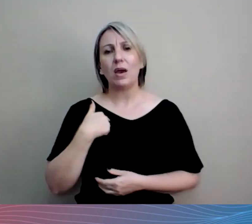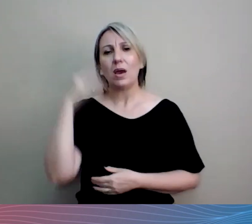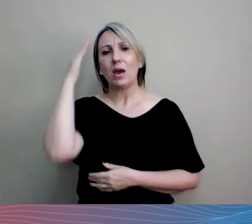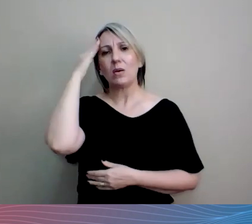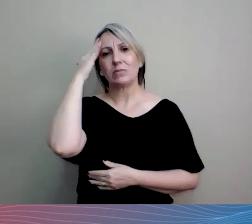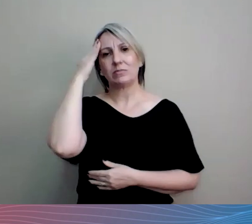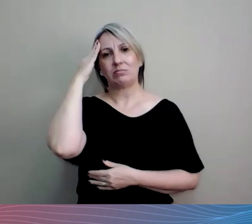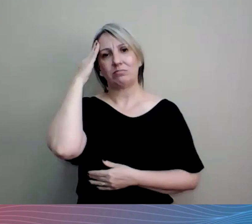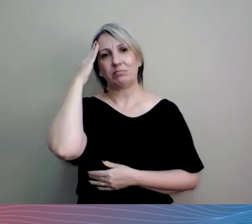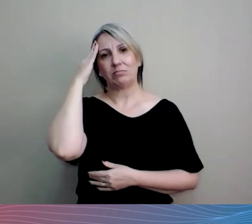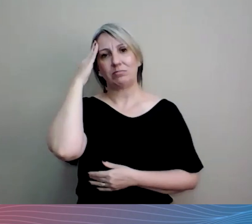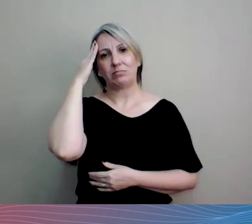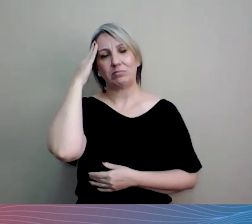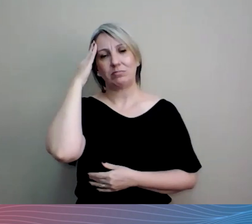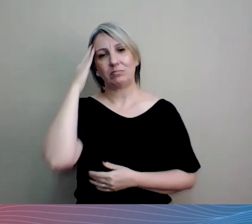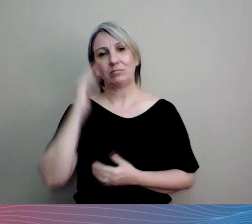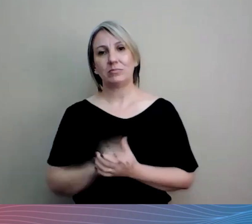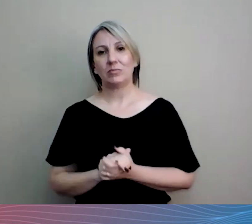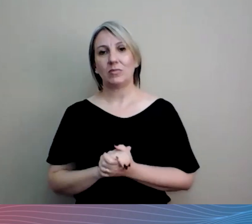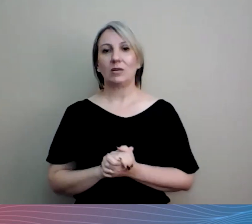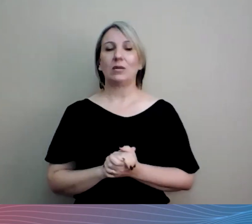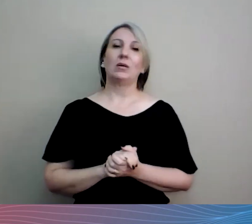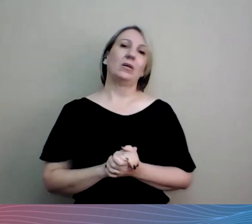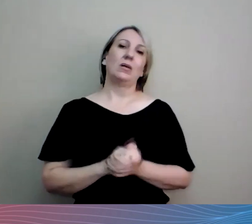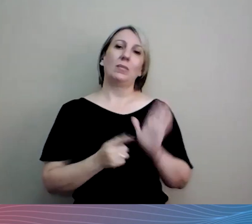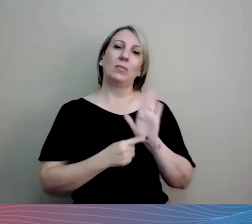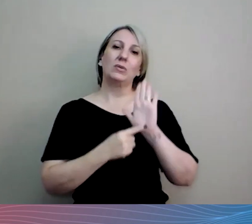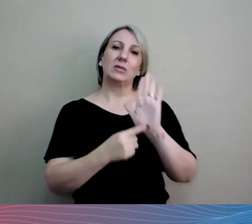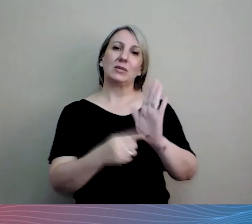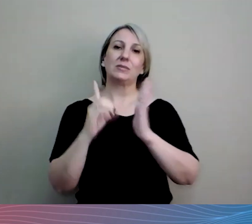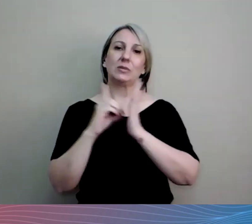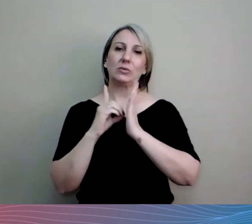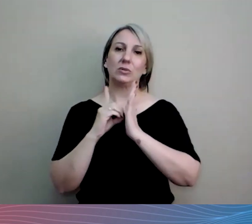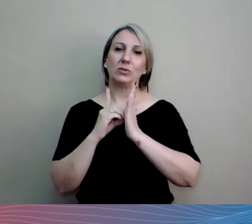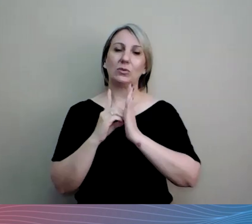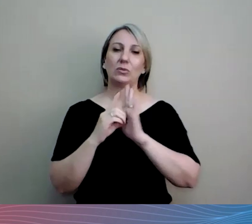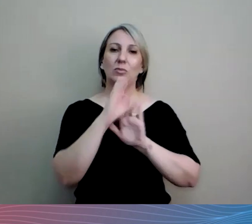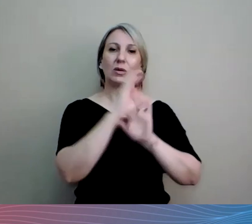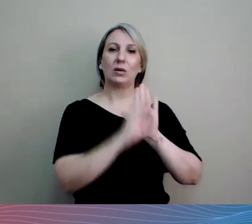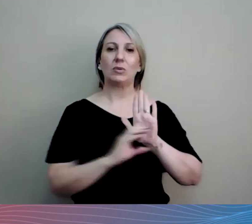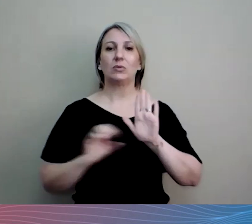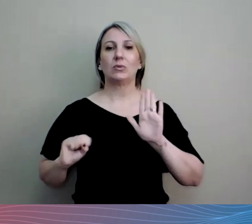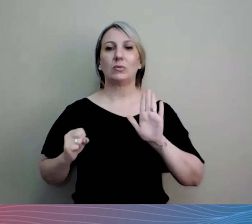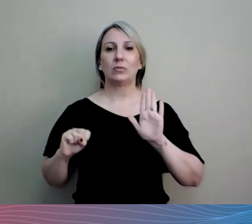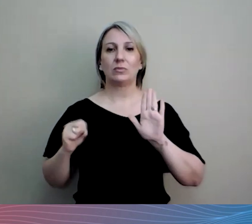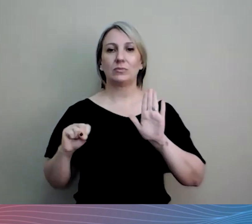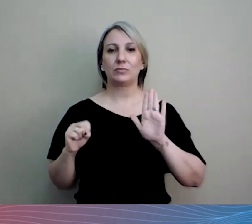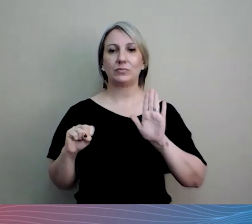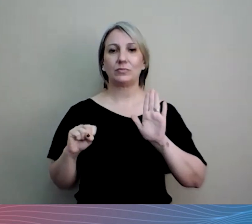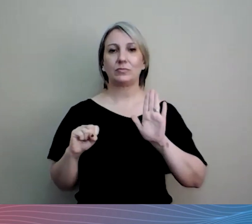aquela ilustração de Deuteronômio 8. Dá uma olhada em Deuteronômio 8.